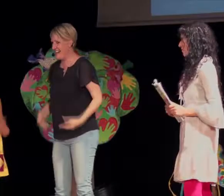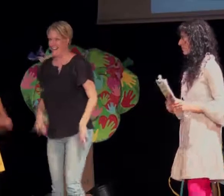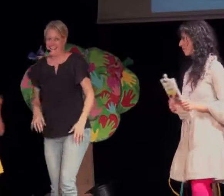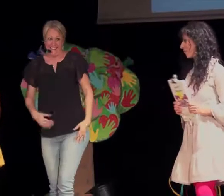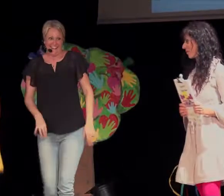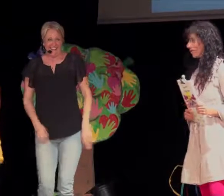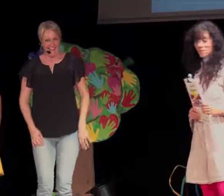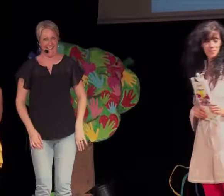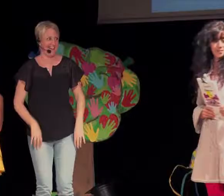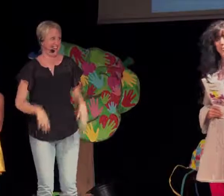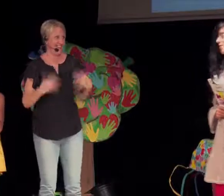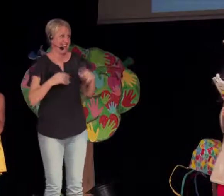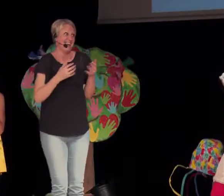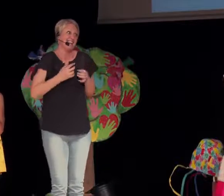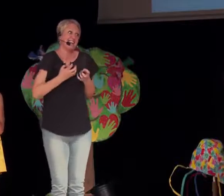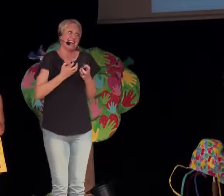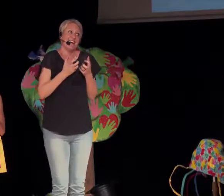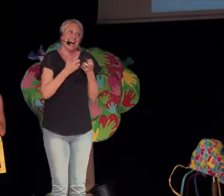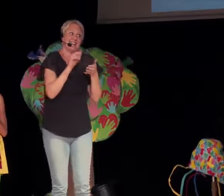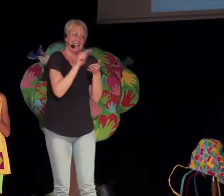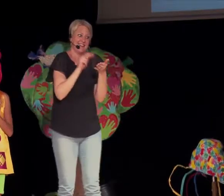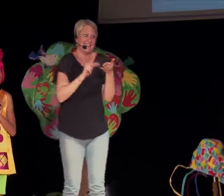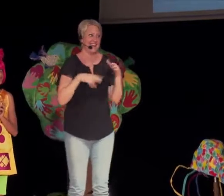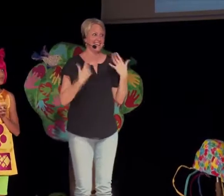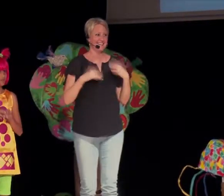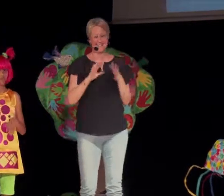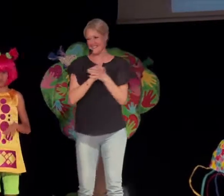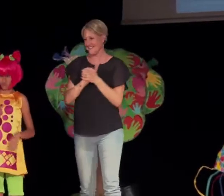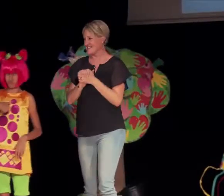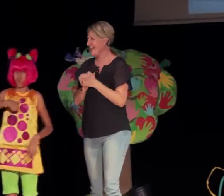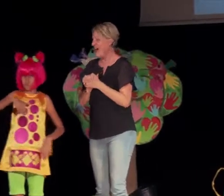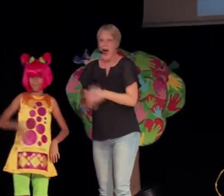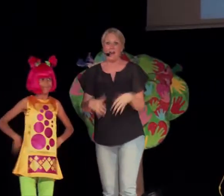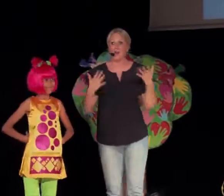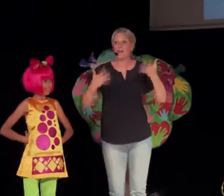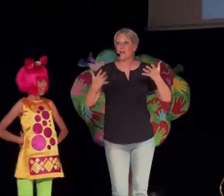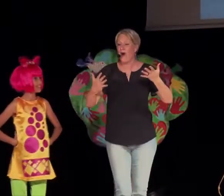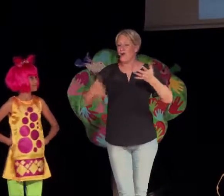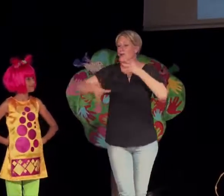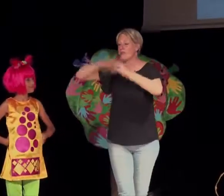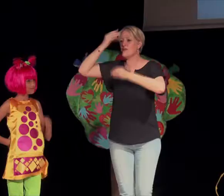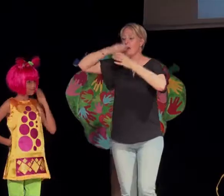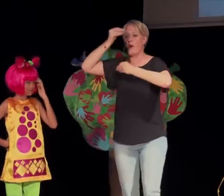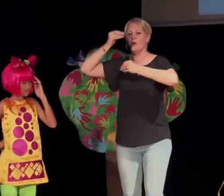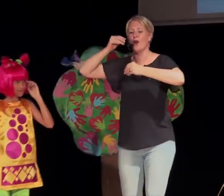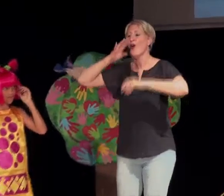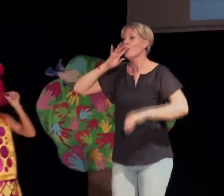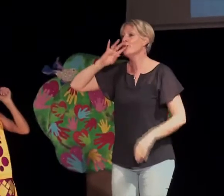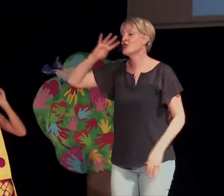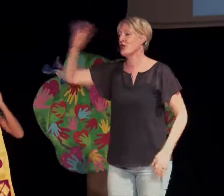Oh, j'ai hâte de le lire, hein. Alors, Alors maintenant, je vais vous apprendre une